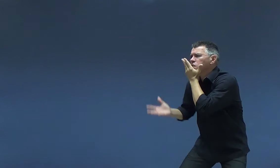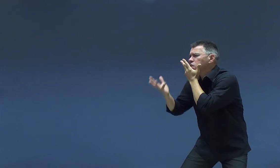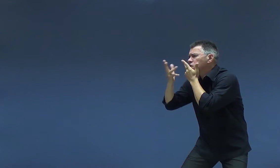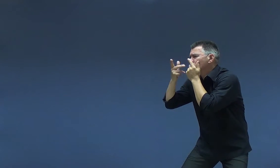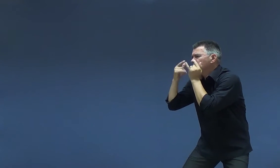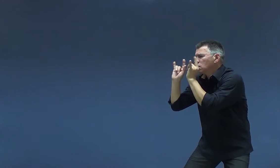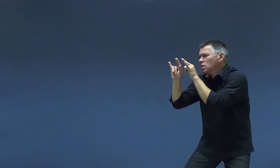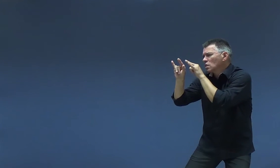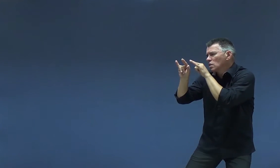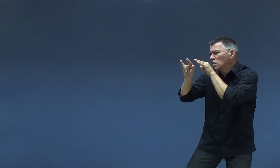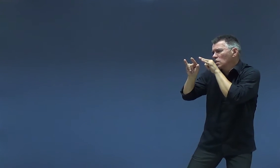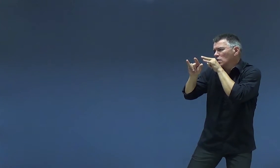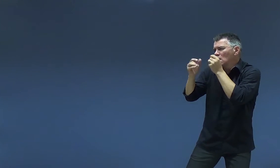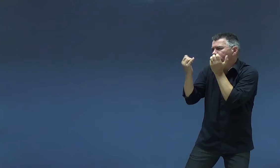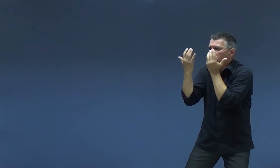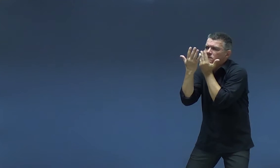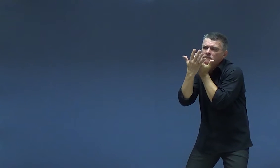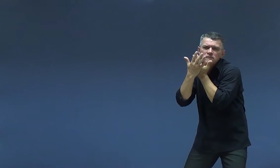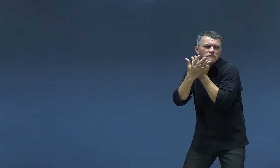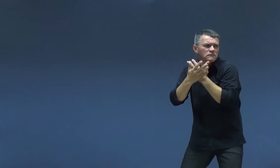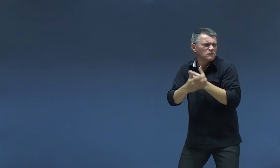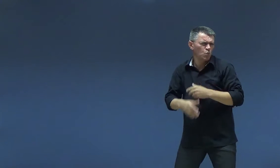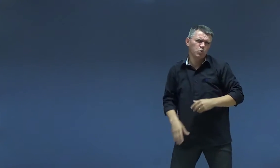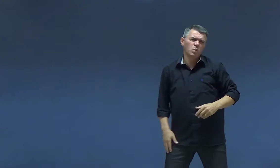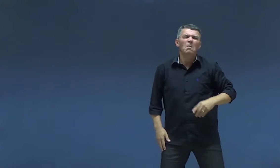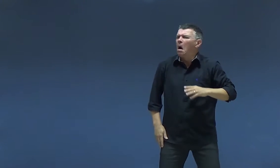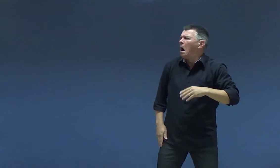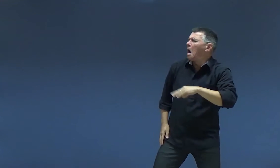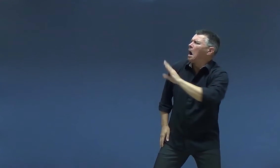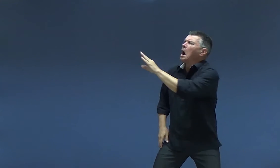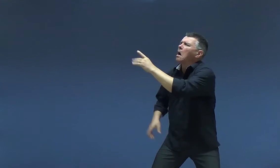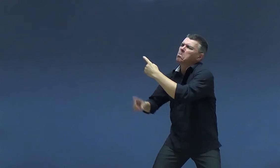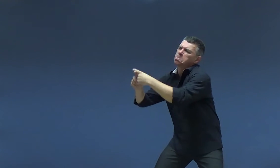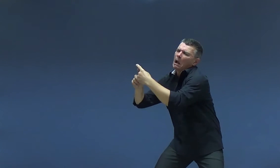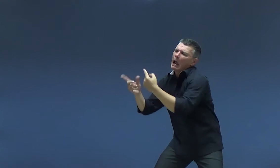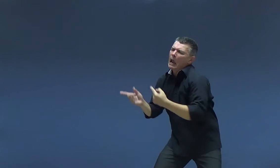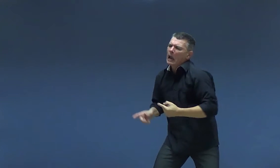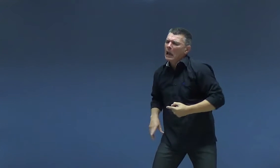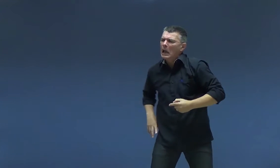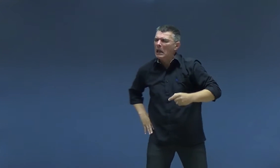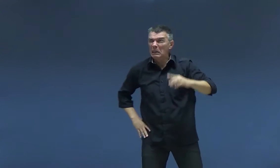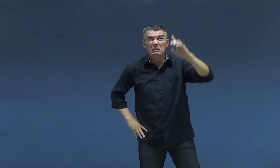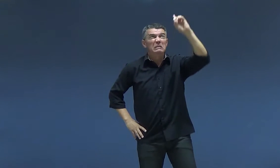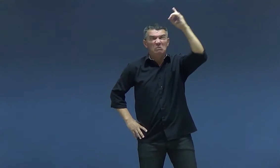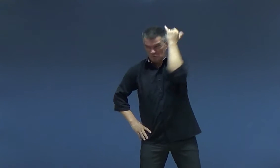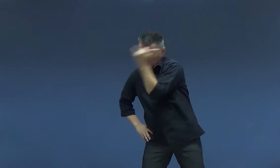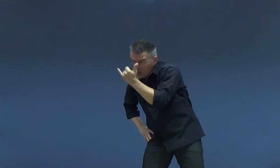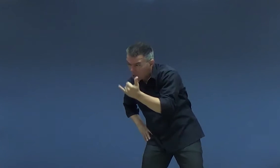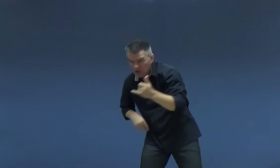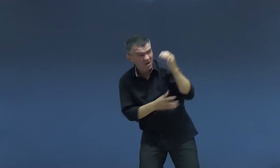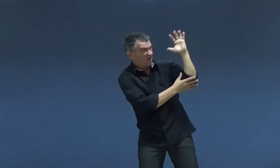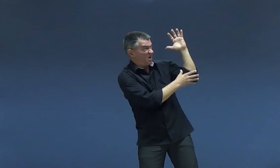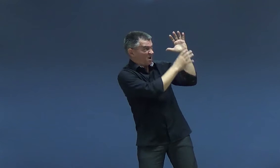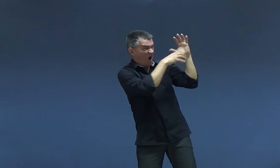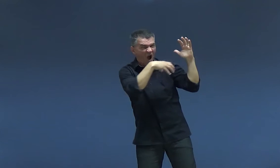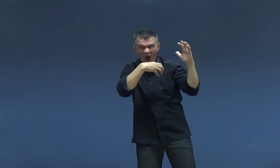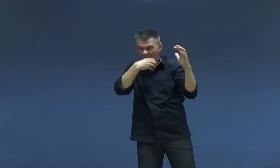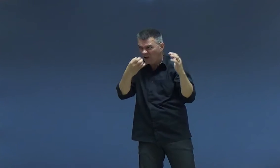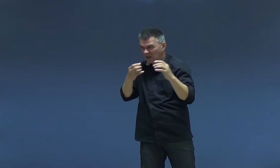Mas ele ia lá com aquela lábia dele, né? Com palavras doces. Ah, mas por quê? Que Deus falou